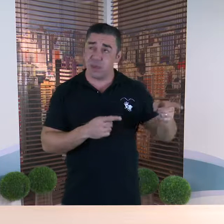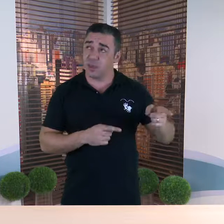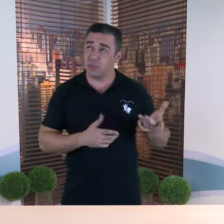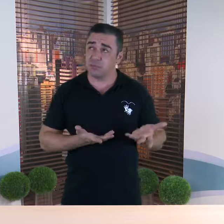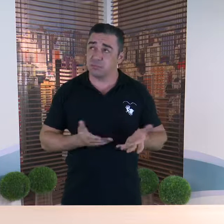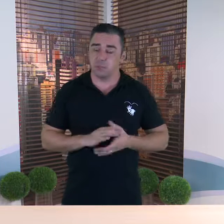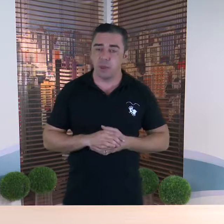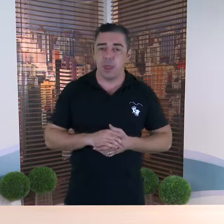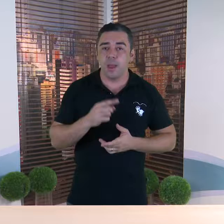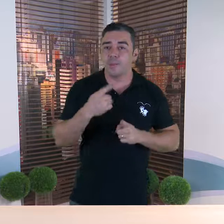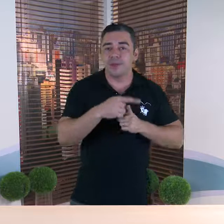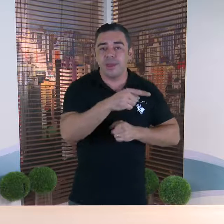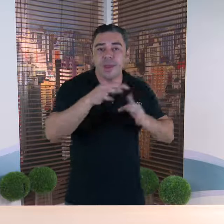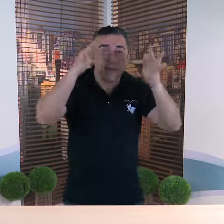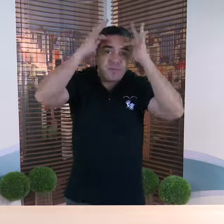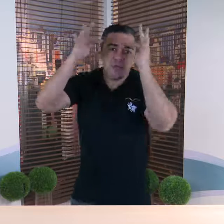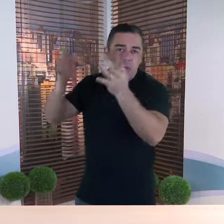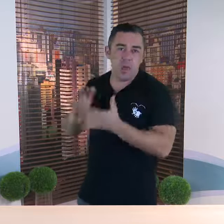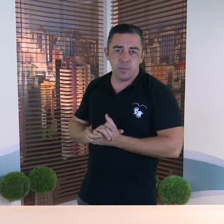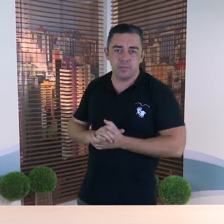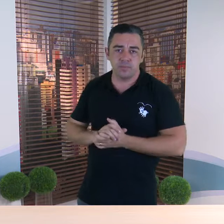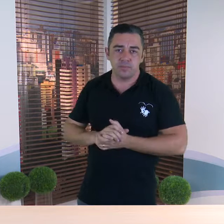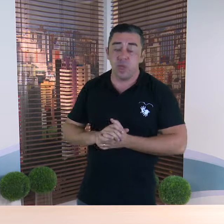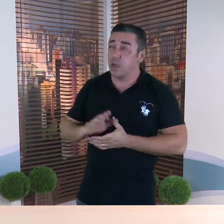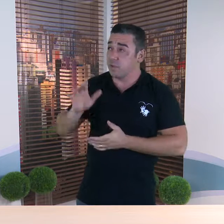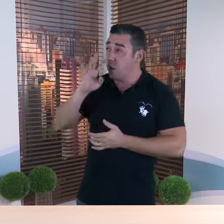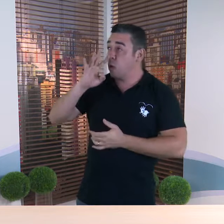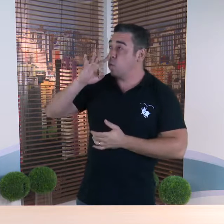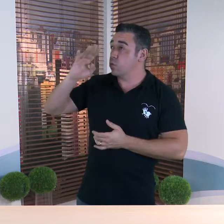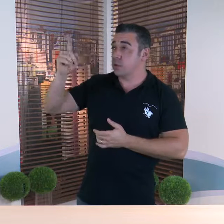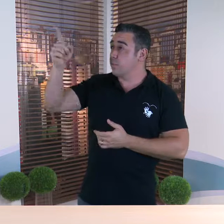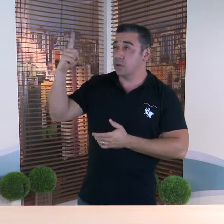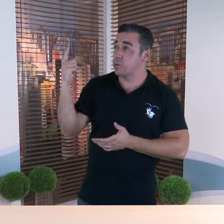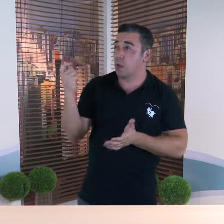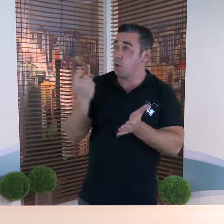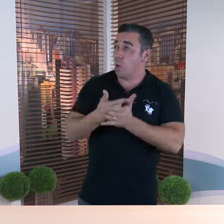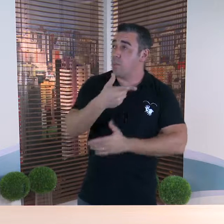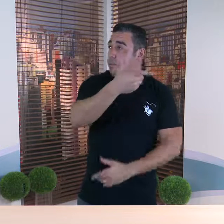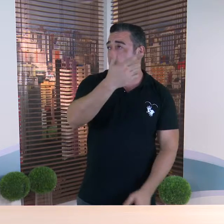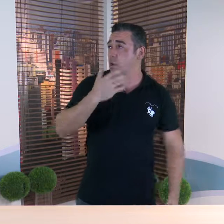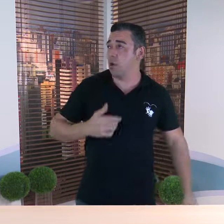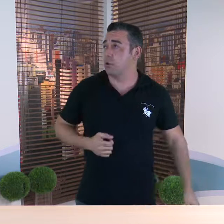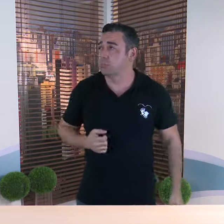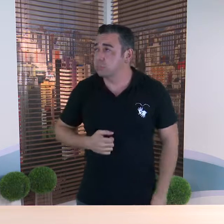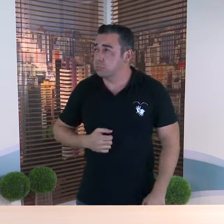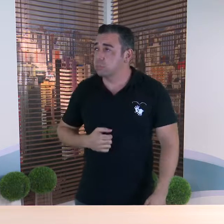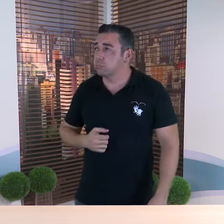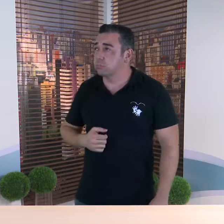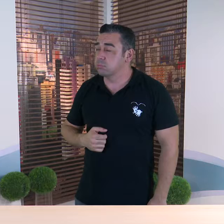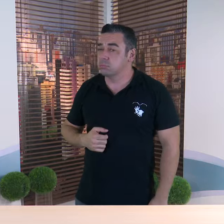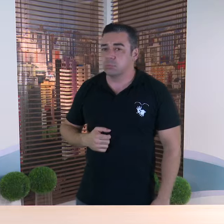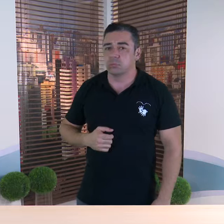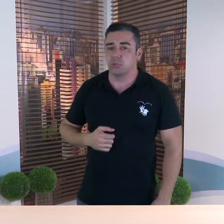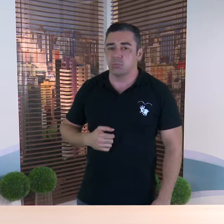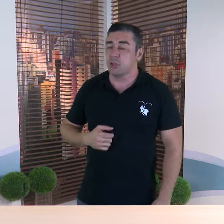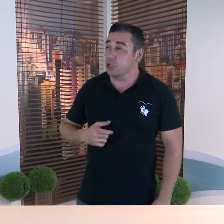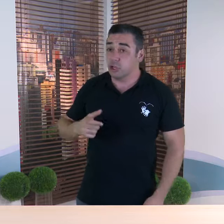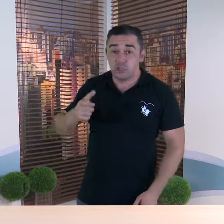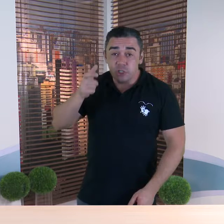Deus pela fidelidade de Jó. Depois de acusar a Deus de comprar a lealdade de Jó,